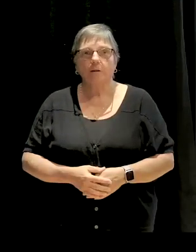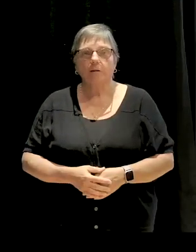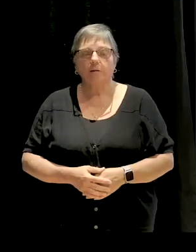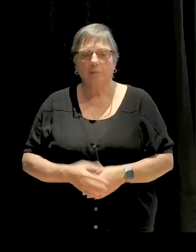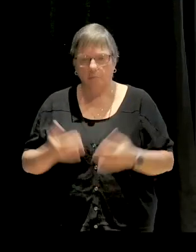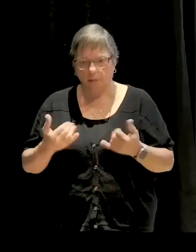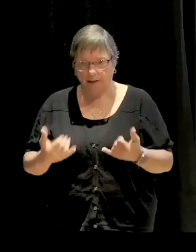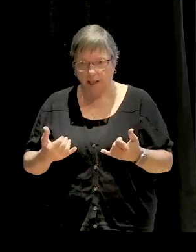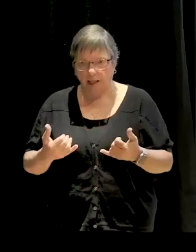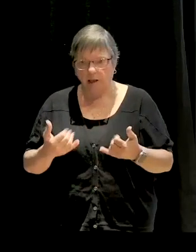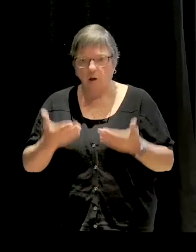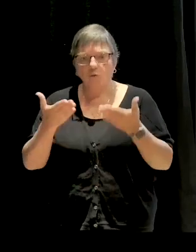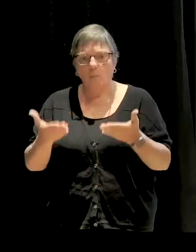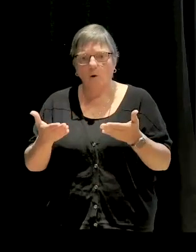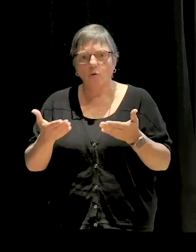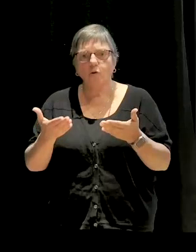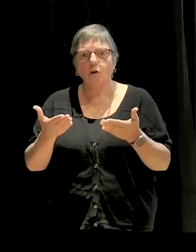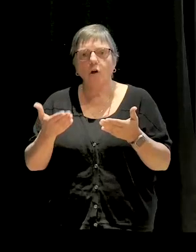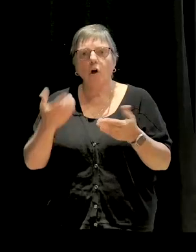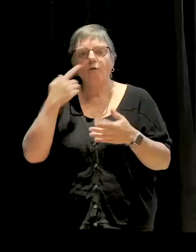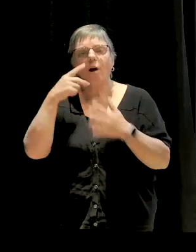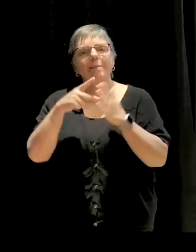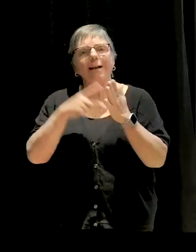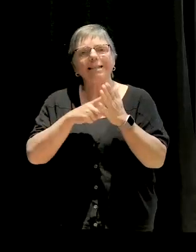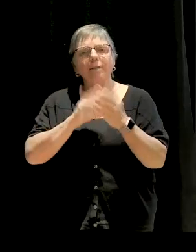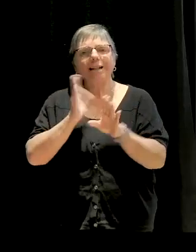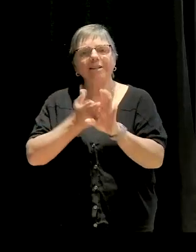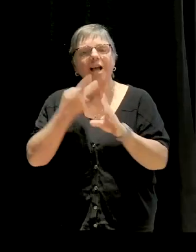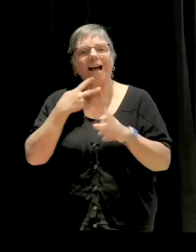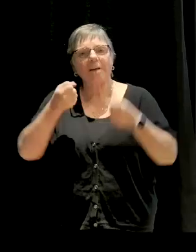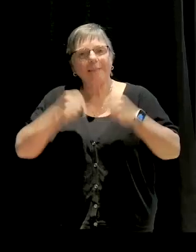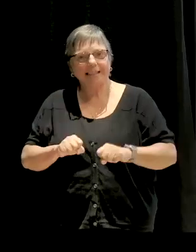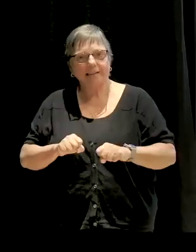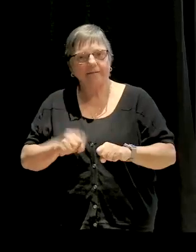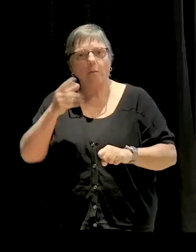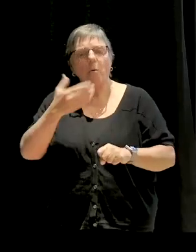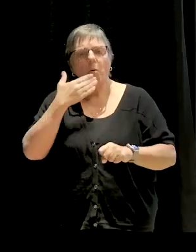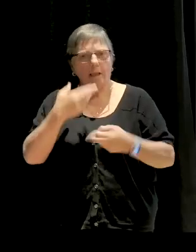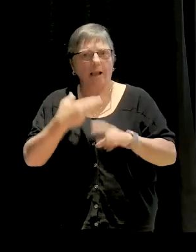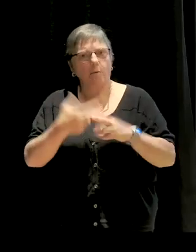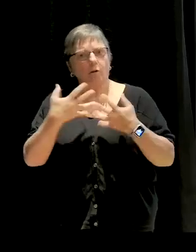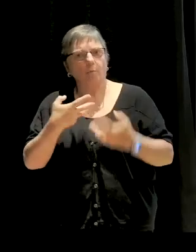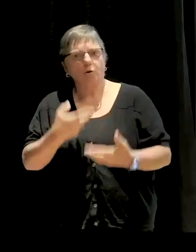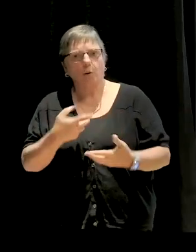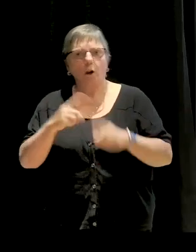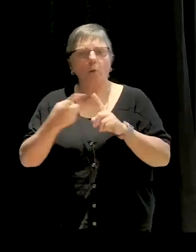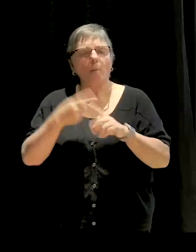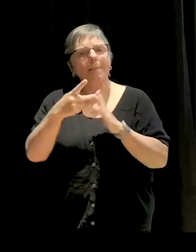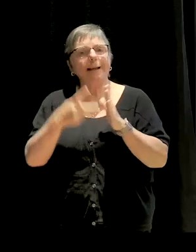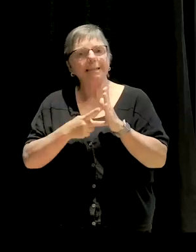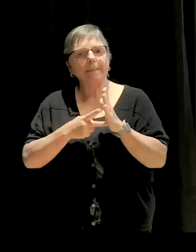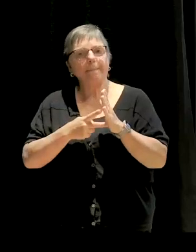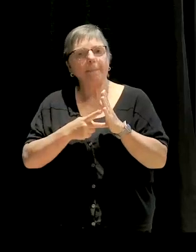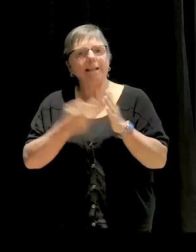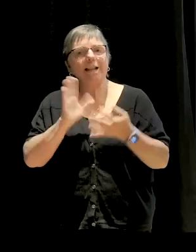Maintenant, je vous propose qu'on traduise les principes de l'intervention affirmative pour bien répondre à ces besoins. Donc, le premier principe d'intervention